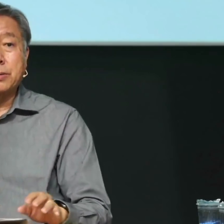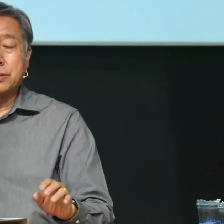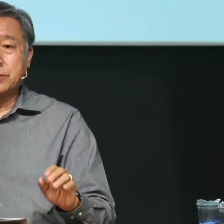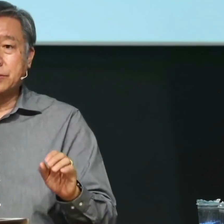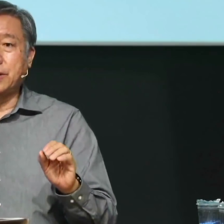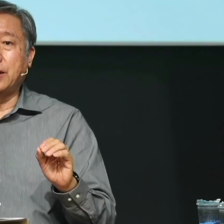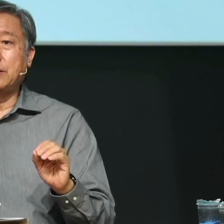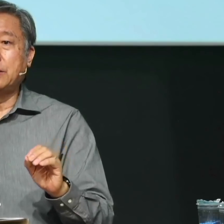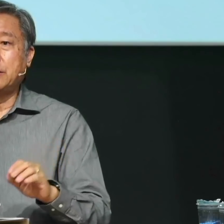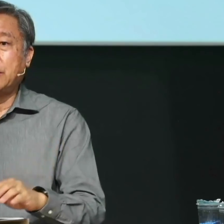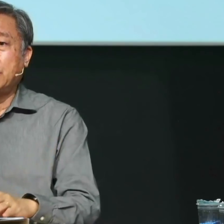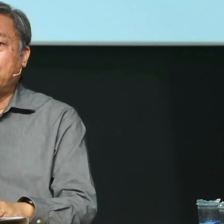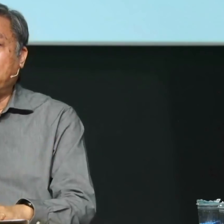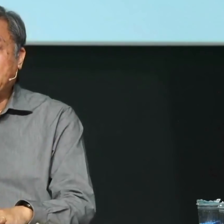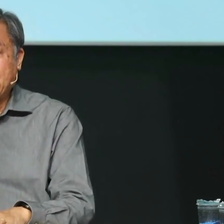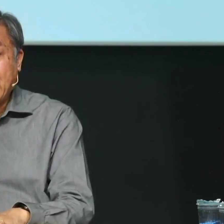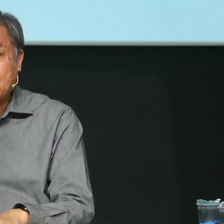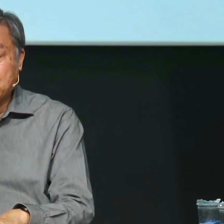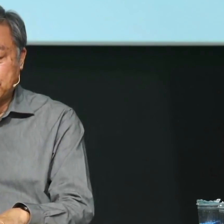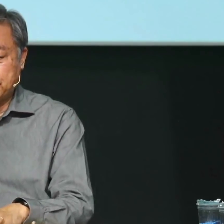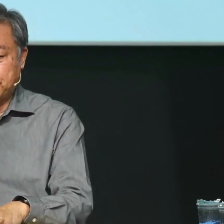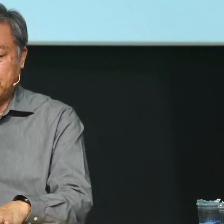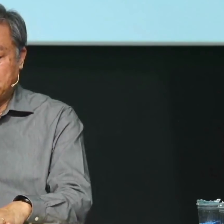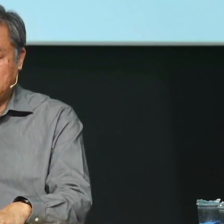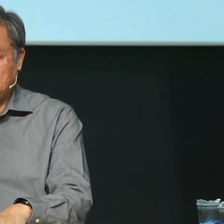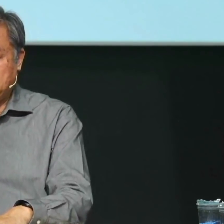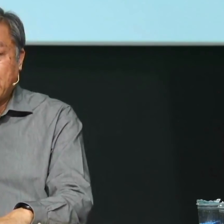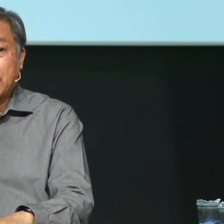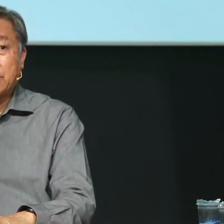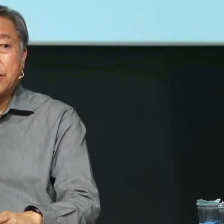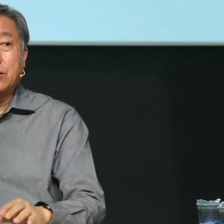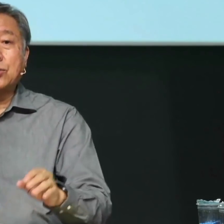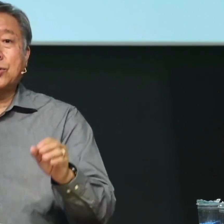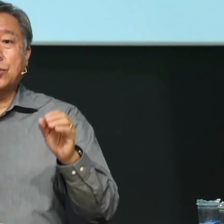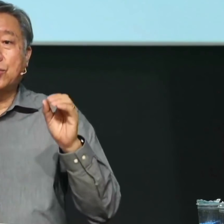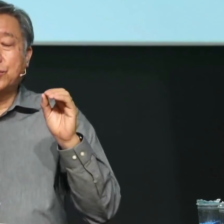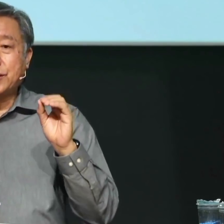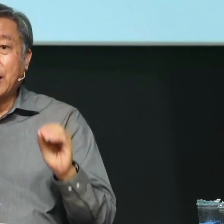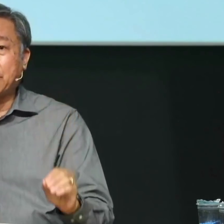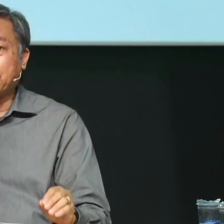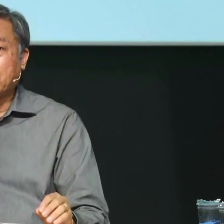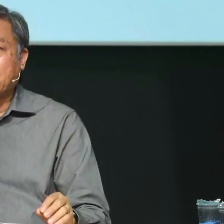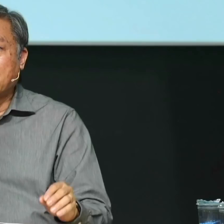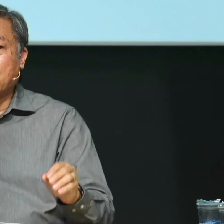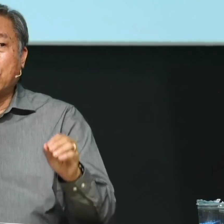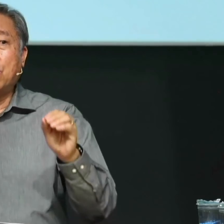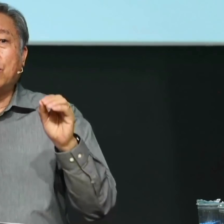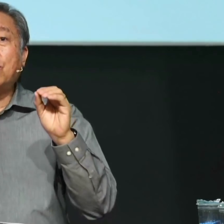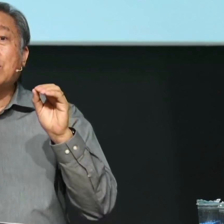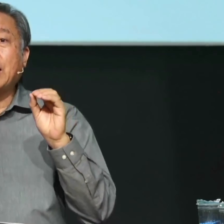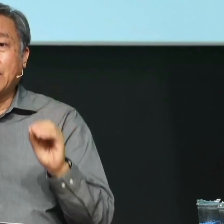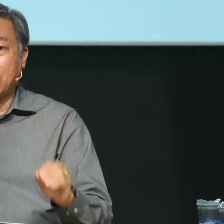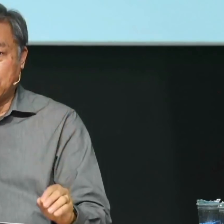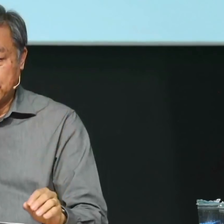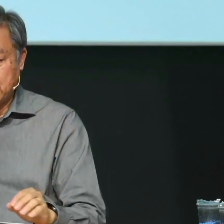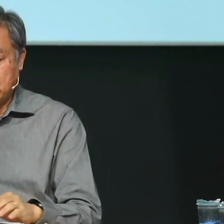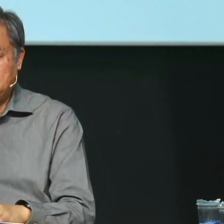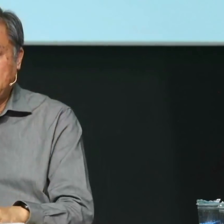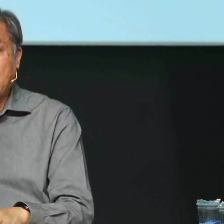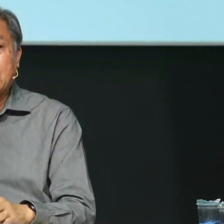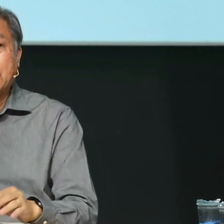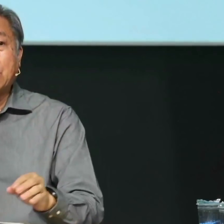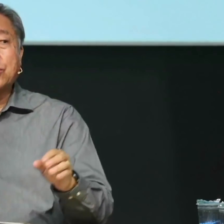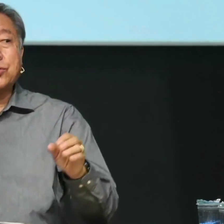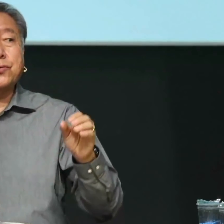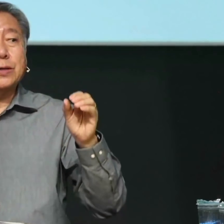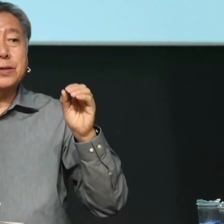homem, né, foi criado para Deus usar como um canal